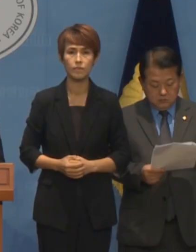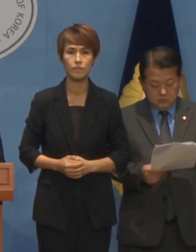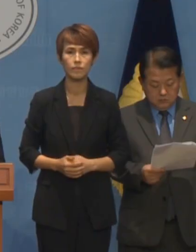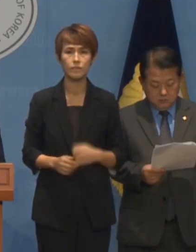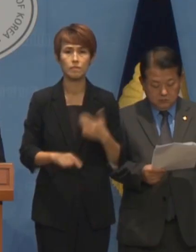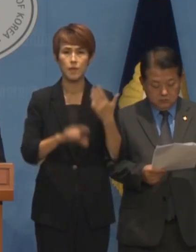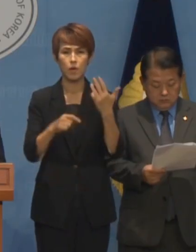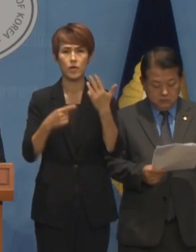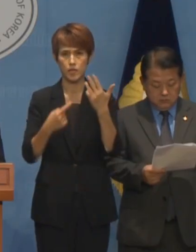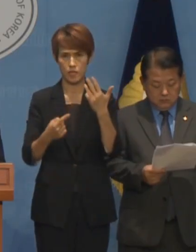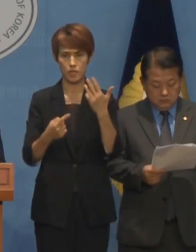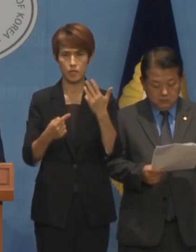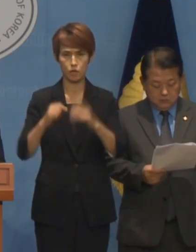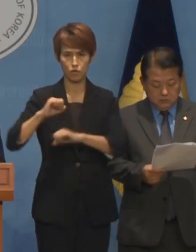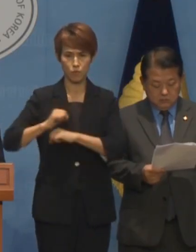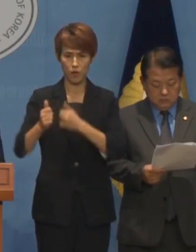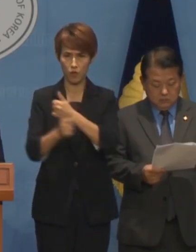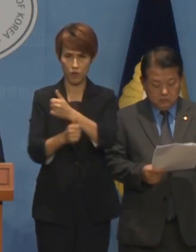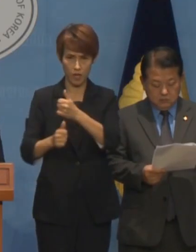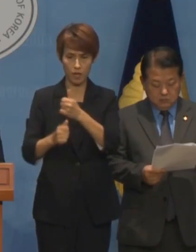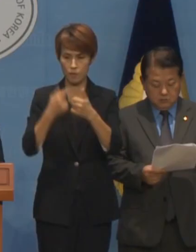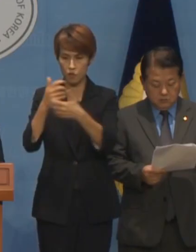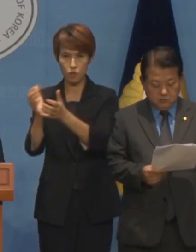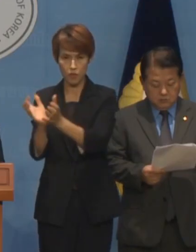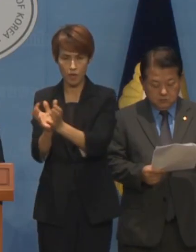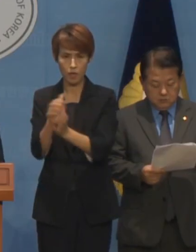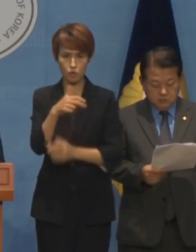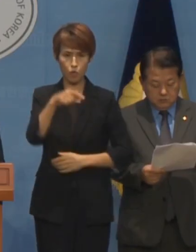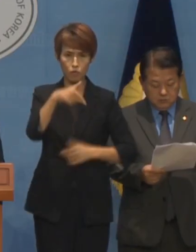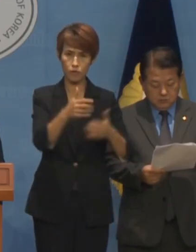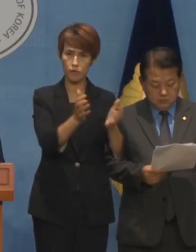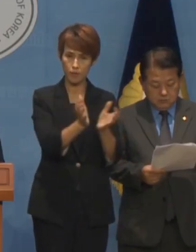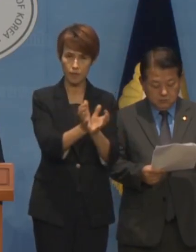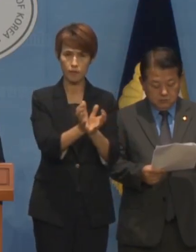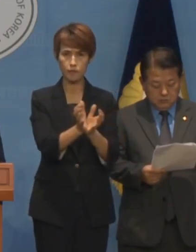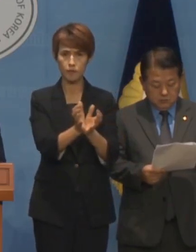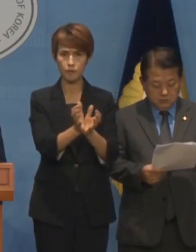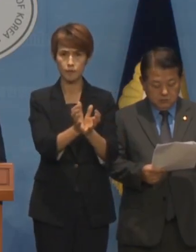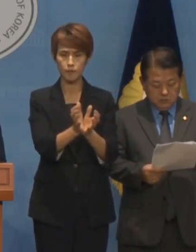2024년 8월 1일 국방위원회 더불어민주당, 조국혁신당,